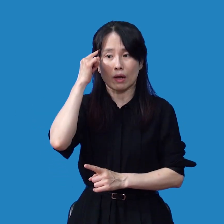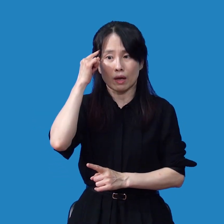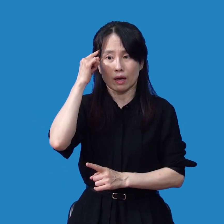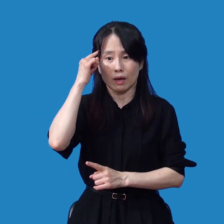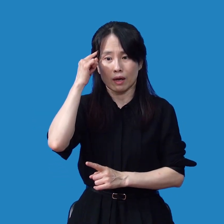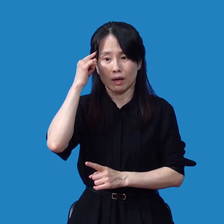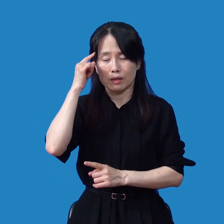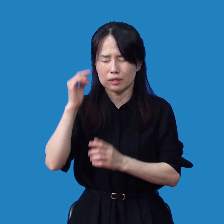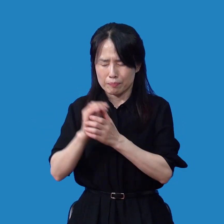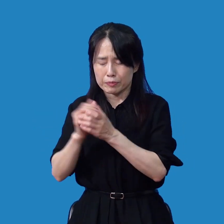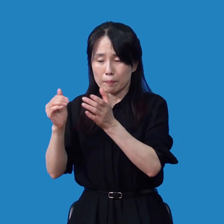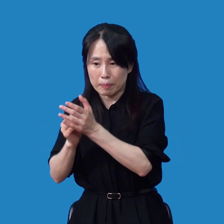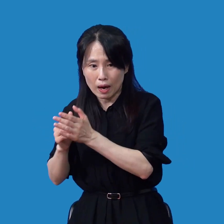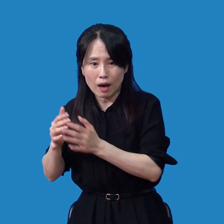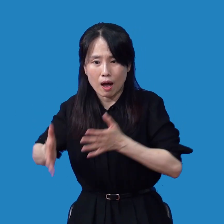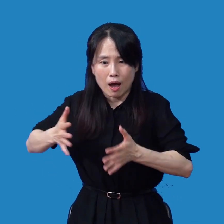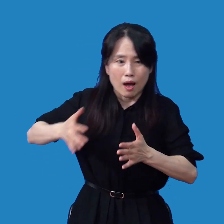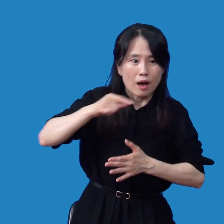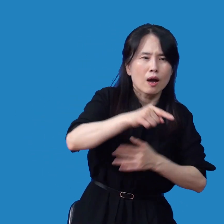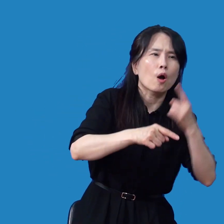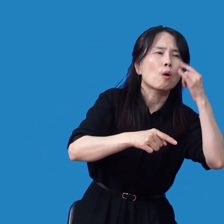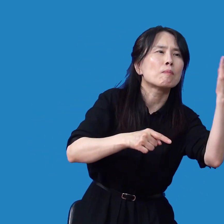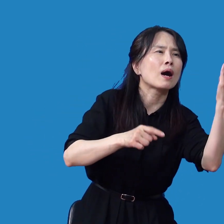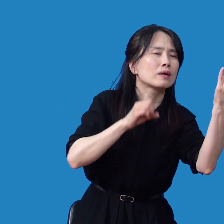손을 붙들고 말씀을 드렸습니다.